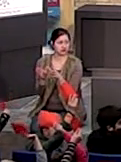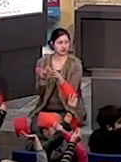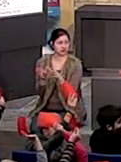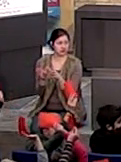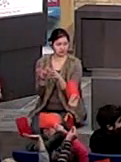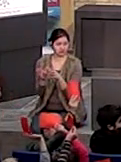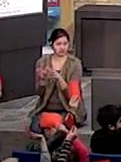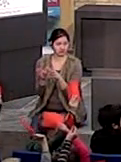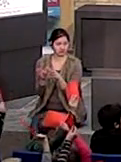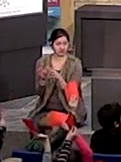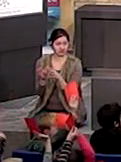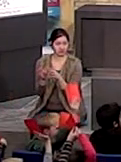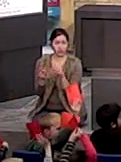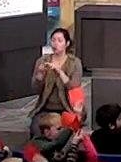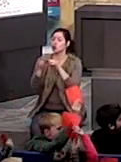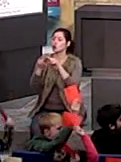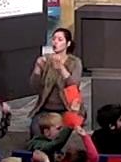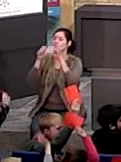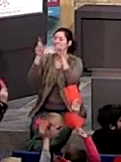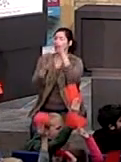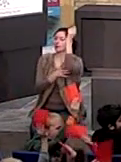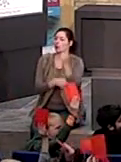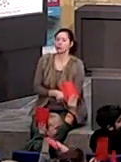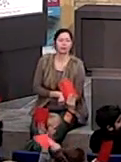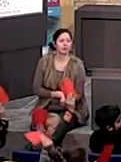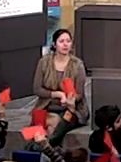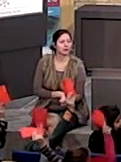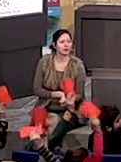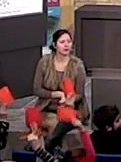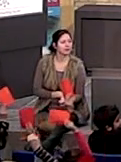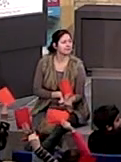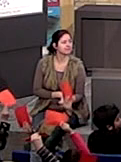Mag ik even de groene kaarten weg? Even de groene kaarten laten zakken?